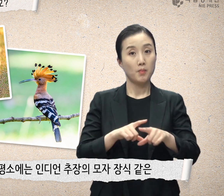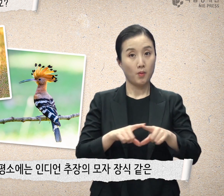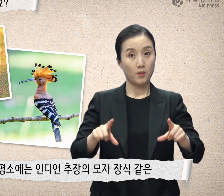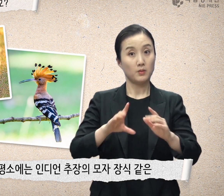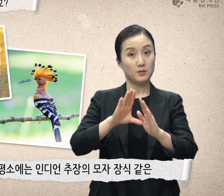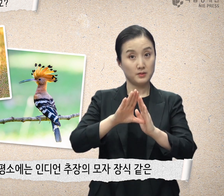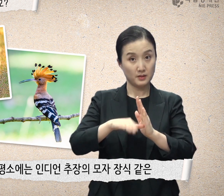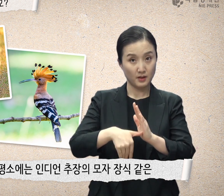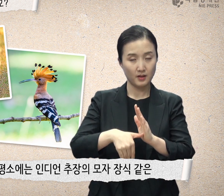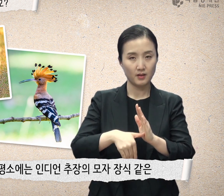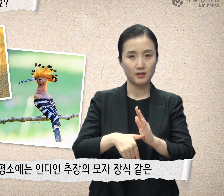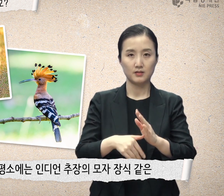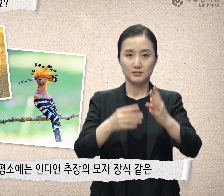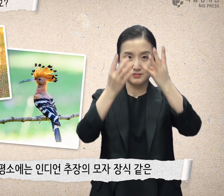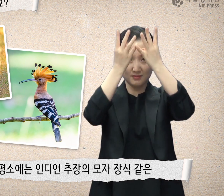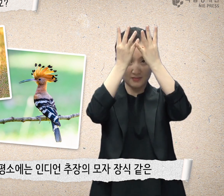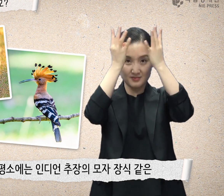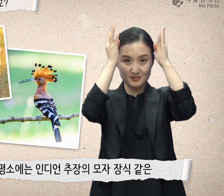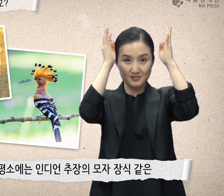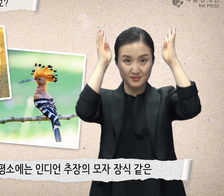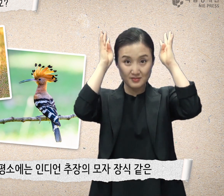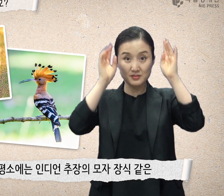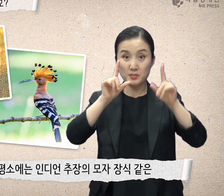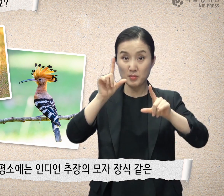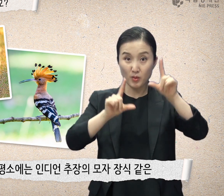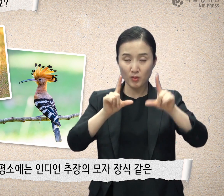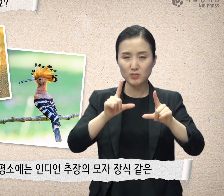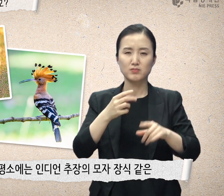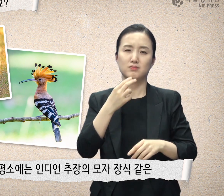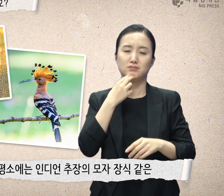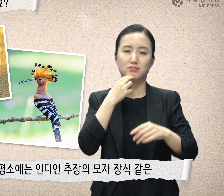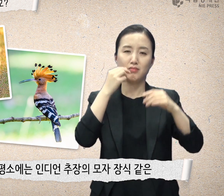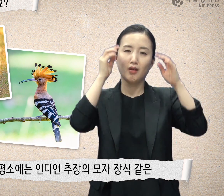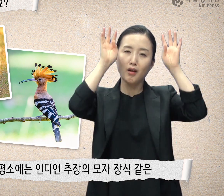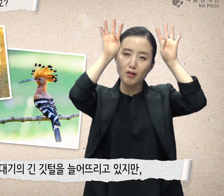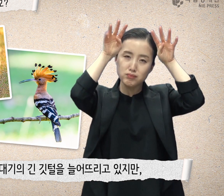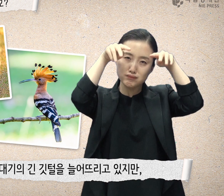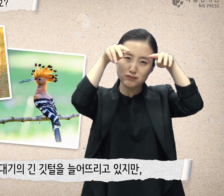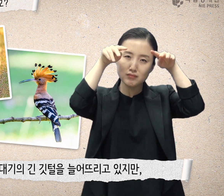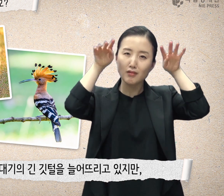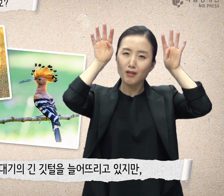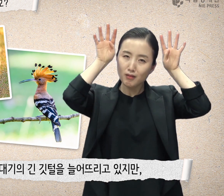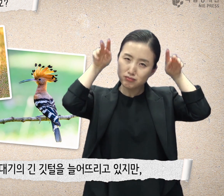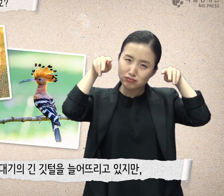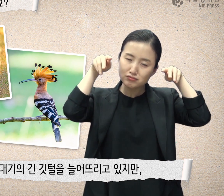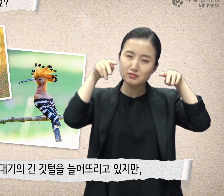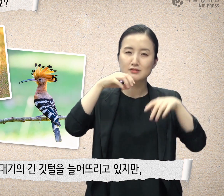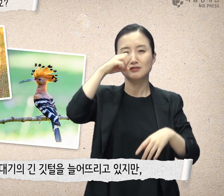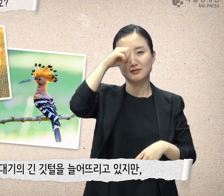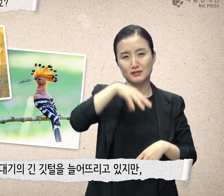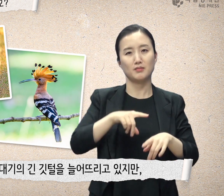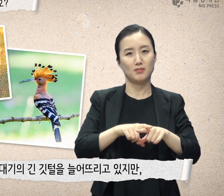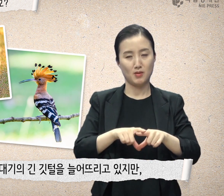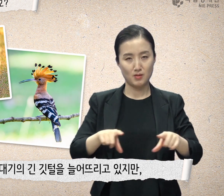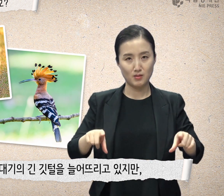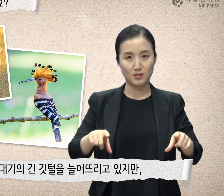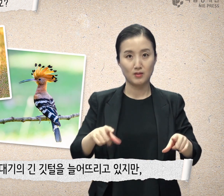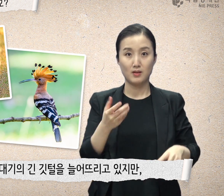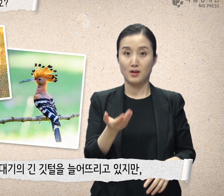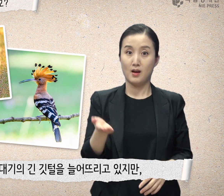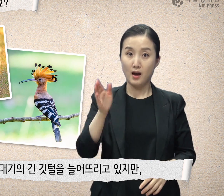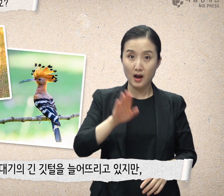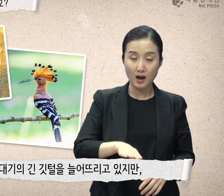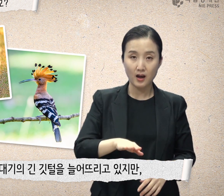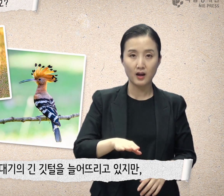후투티 는 평소에는 인디언 추장의 모자 장식 같은 머리 꼭대기에 긴 깃털을 늘어뜨리고